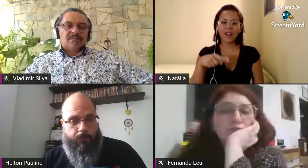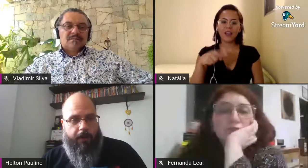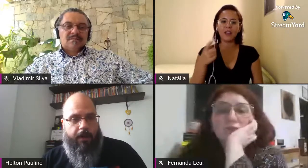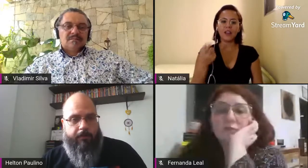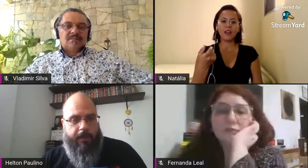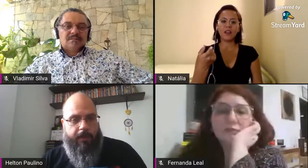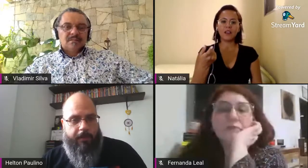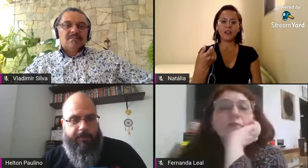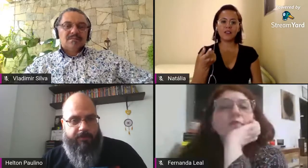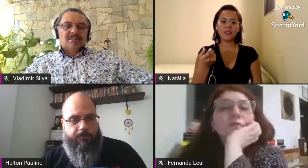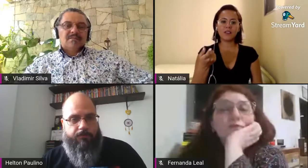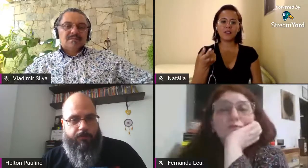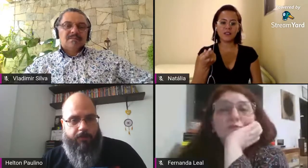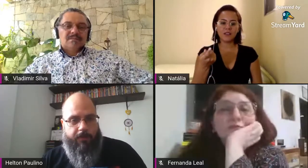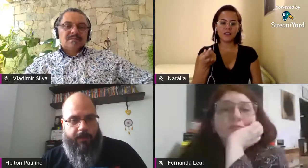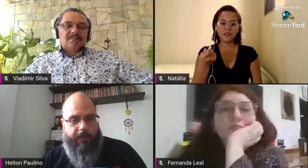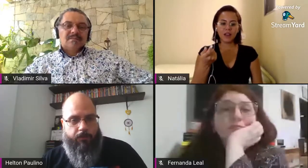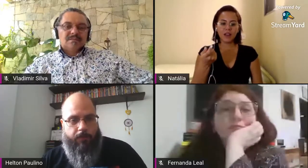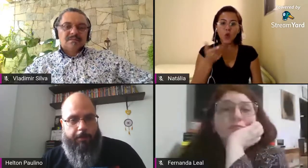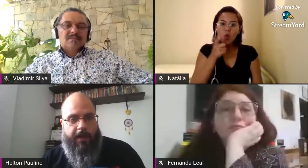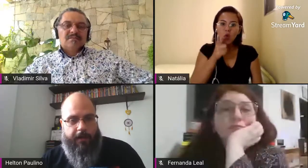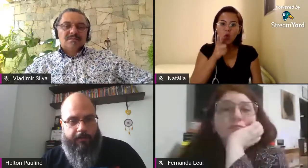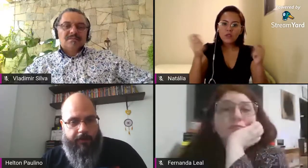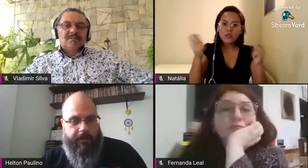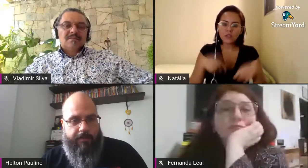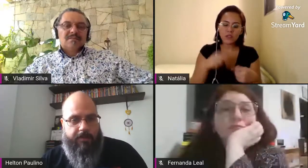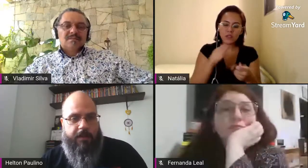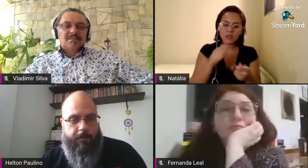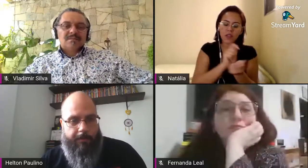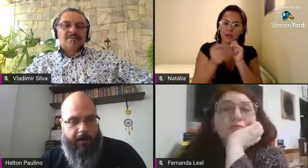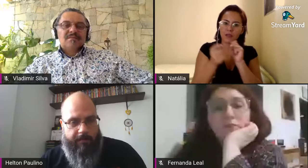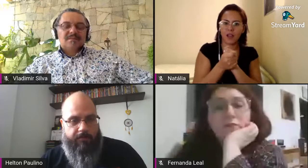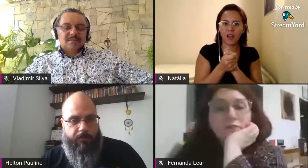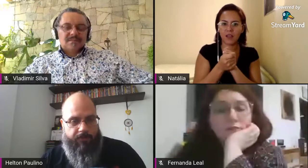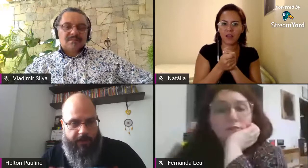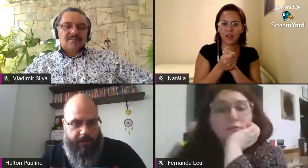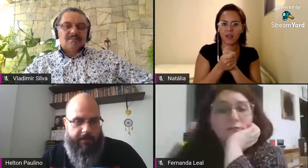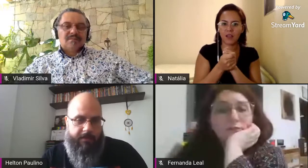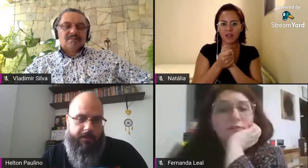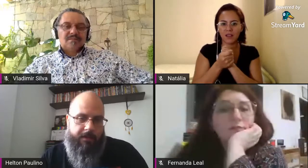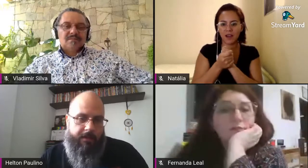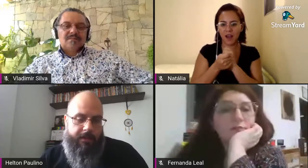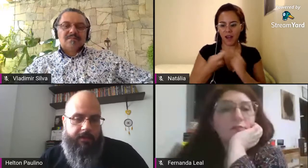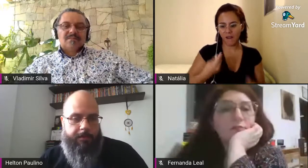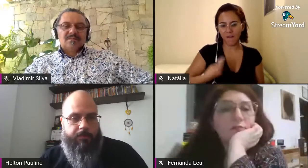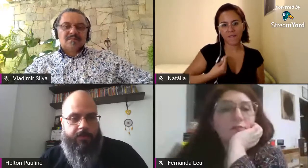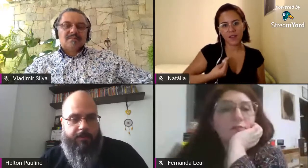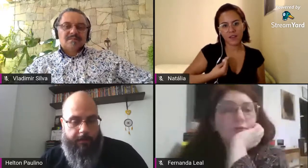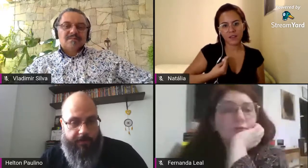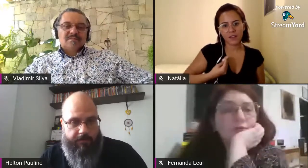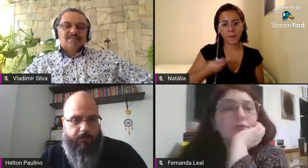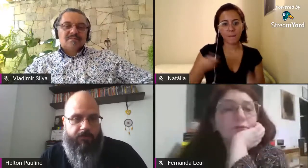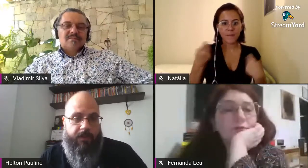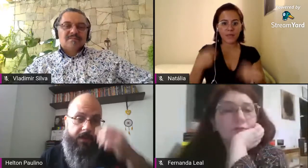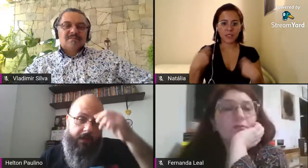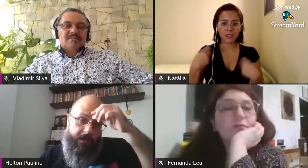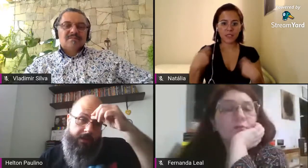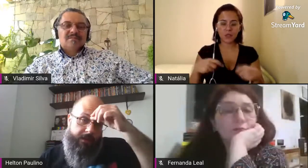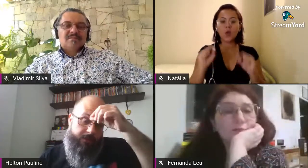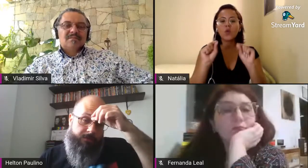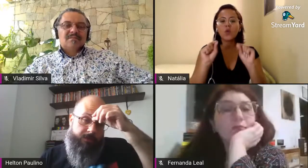o canto coral, né, ele precisou ter todo um aparato agora de edição para desenvolver esse processo, né, para